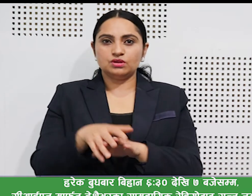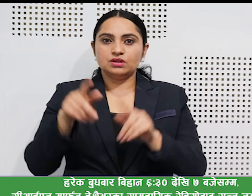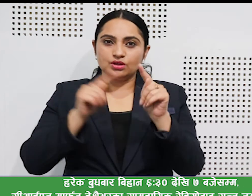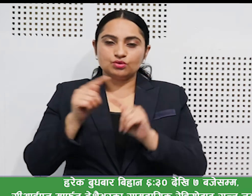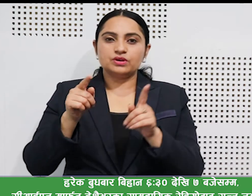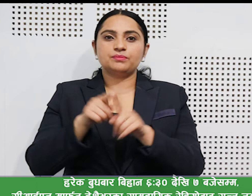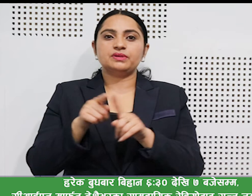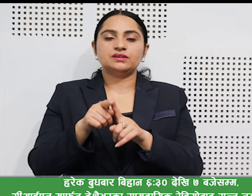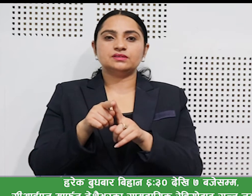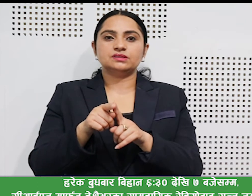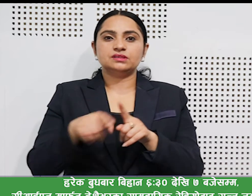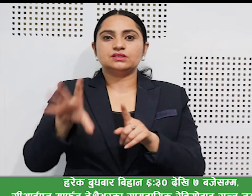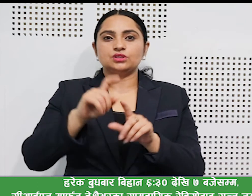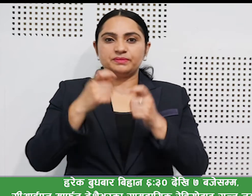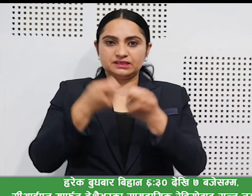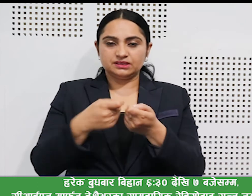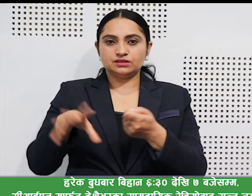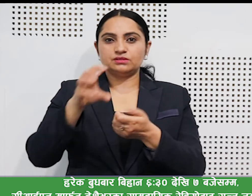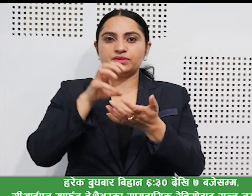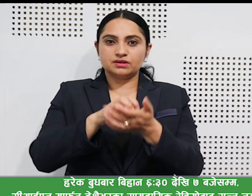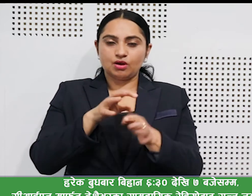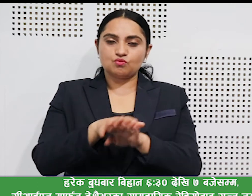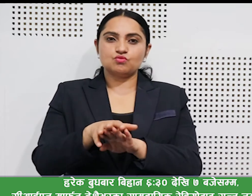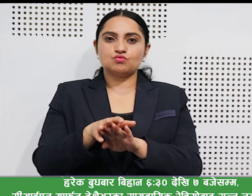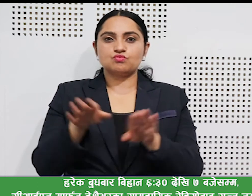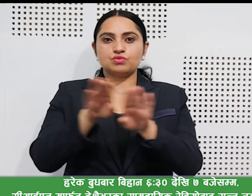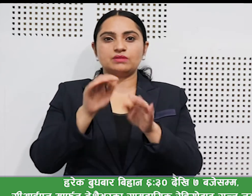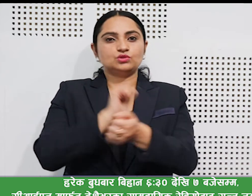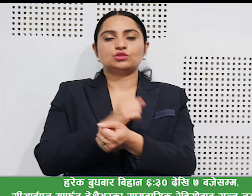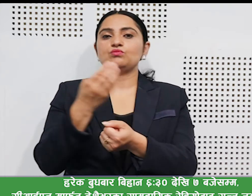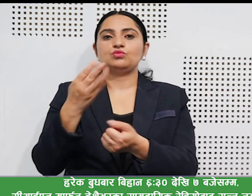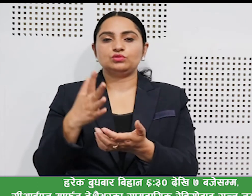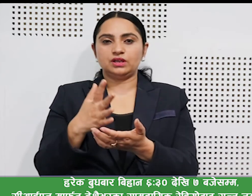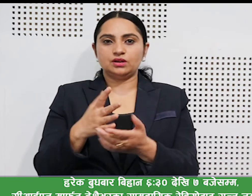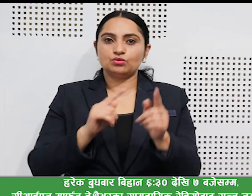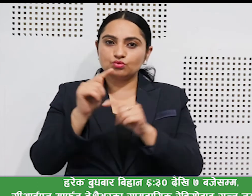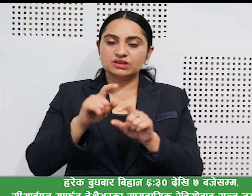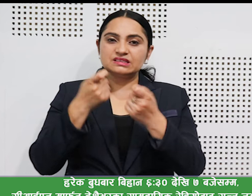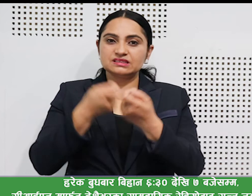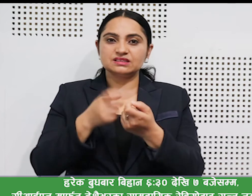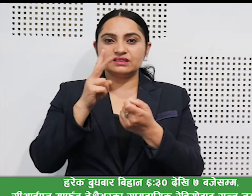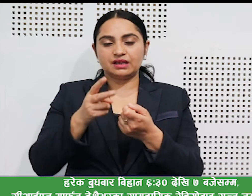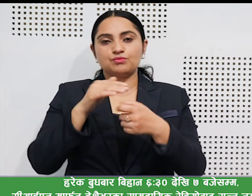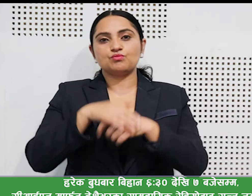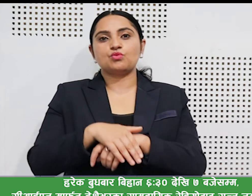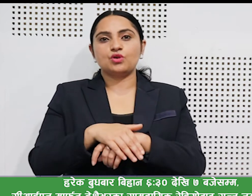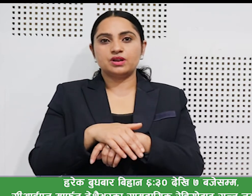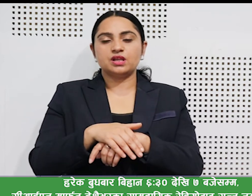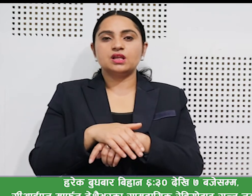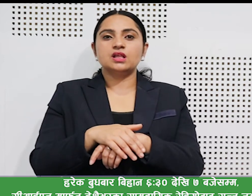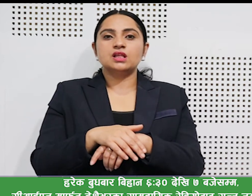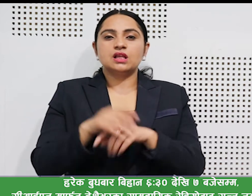शाखाको सबै क्षेत्र सबै ठाउँहरू चाहिँ उत्तिकै जोखिममा हुँदैन, तर कुनै त्यस्ता क्षेत्रहरू जहाँको चाहिँ भौगोलिक